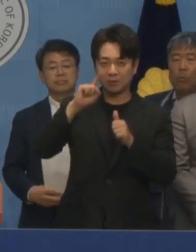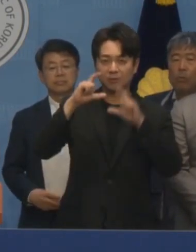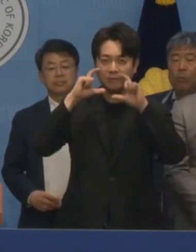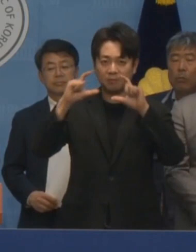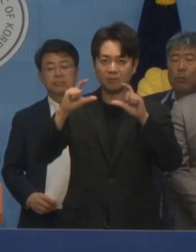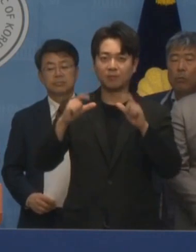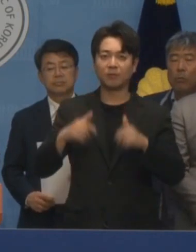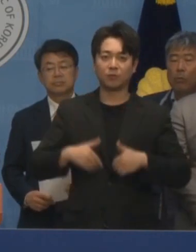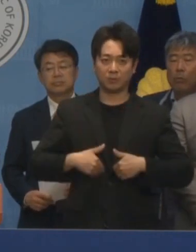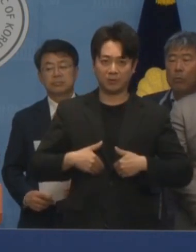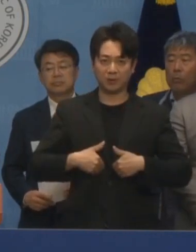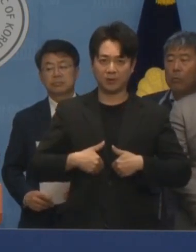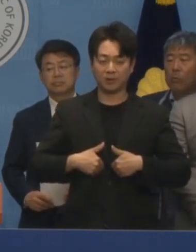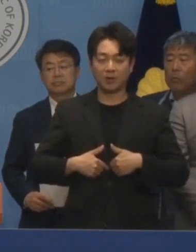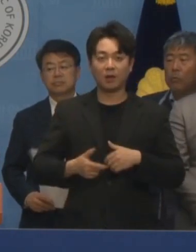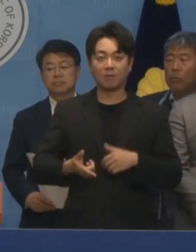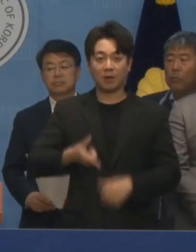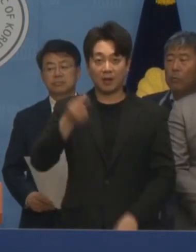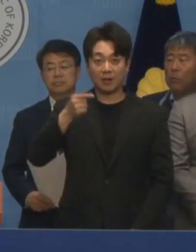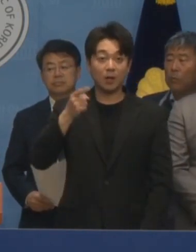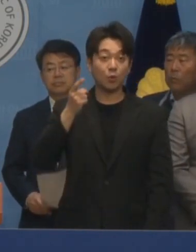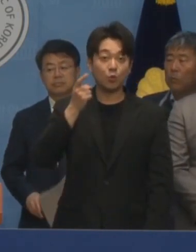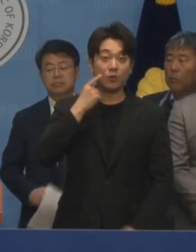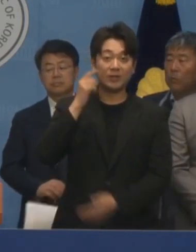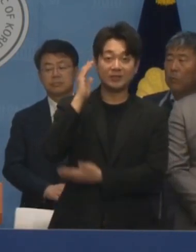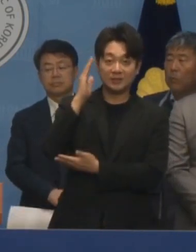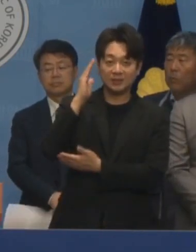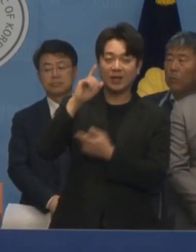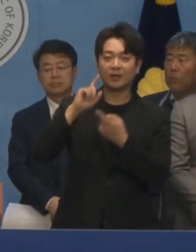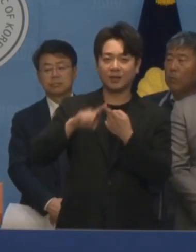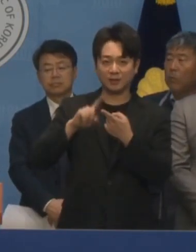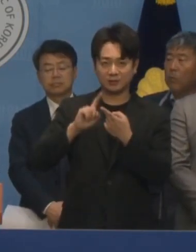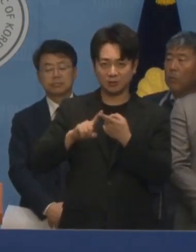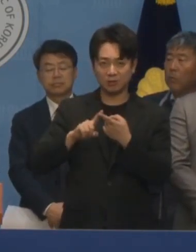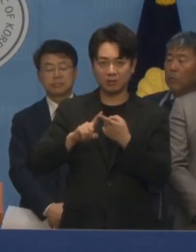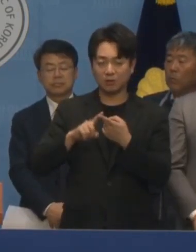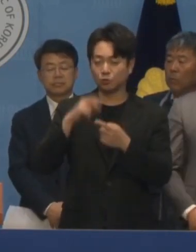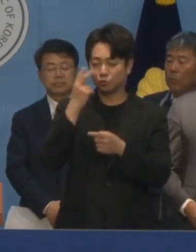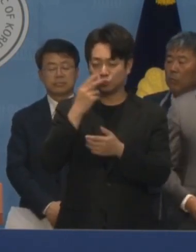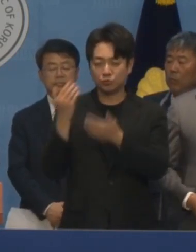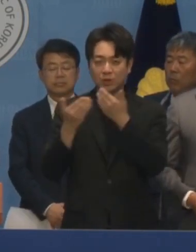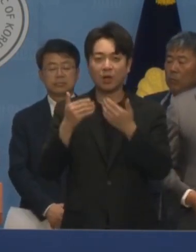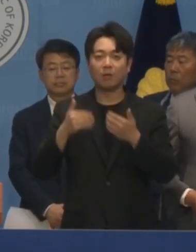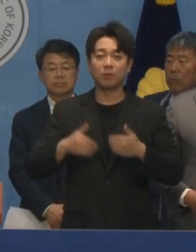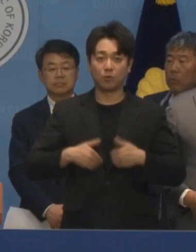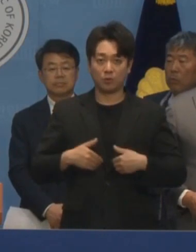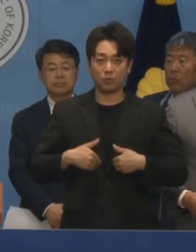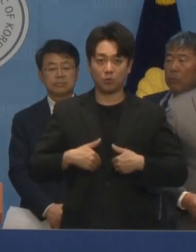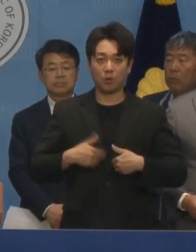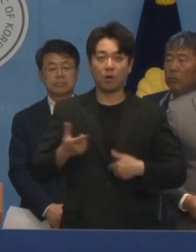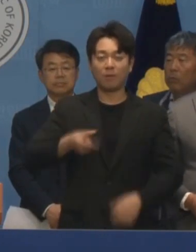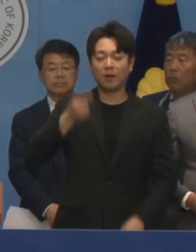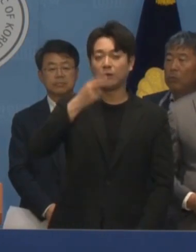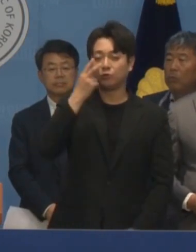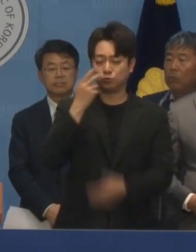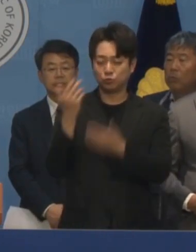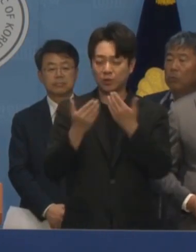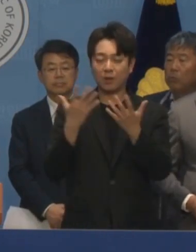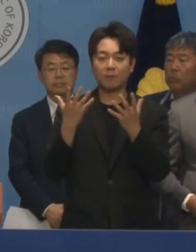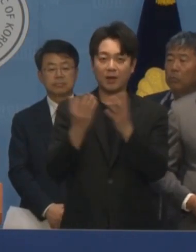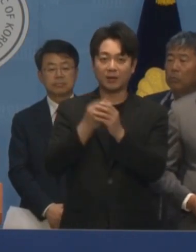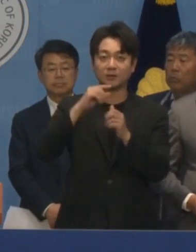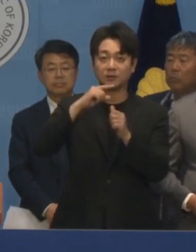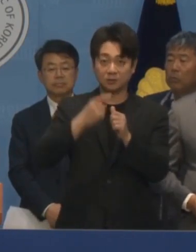위정에 대해서 하루빨리 수사를 하고 또 신속하게 수사해서